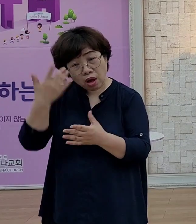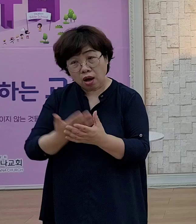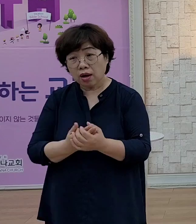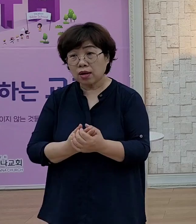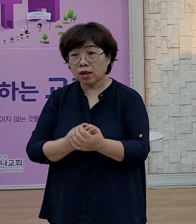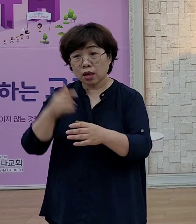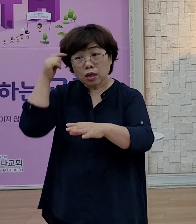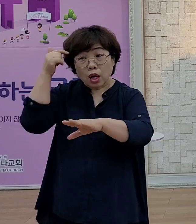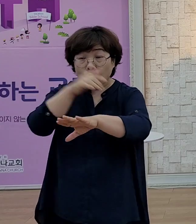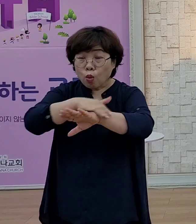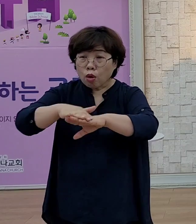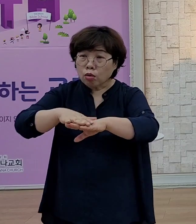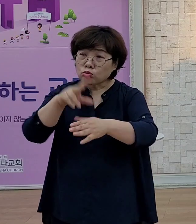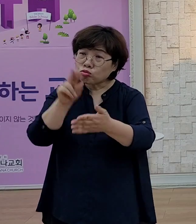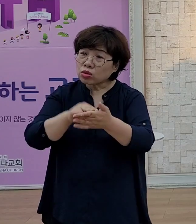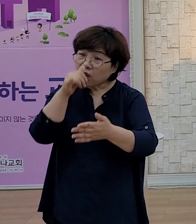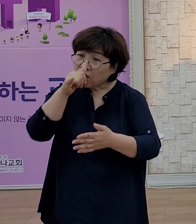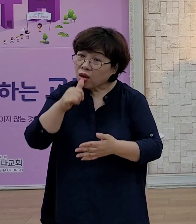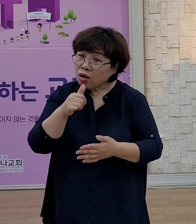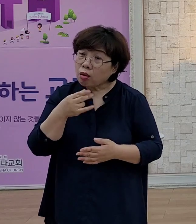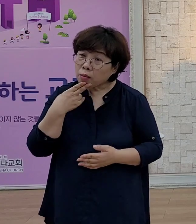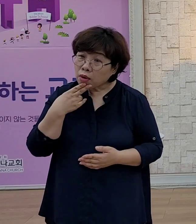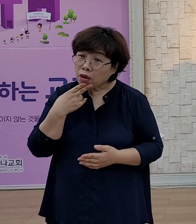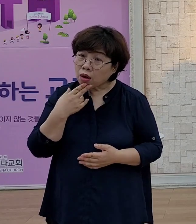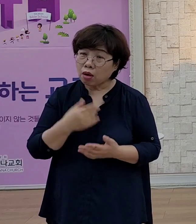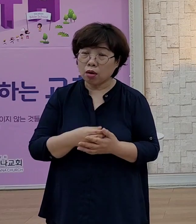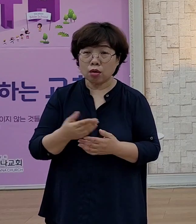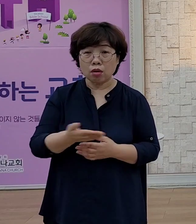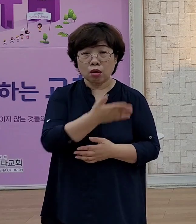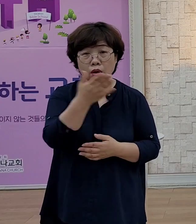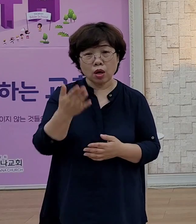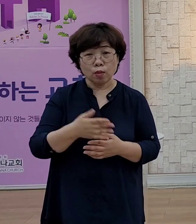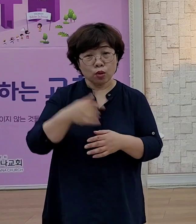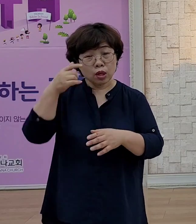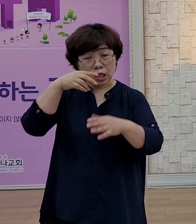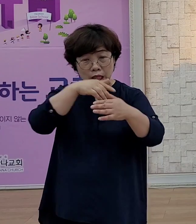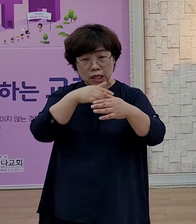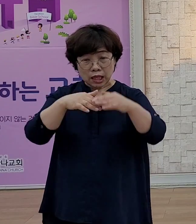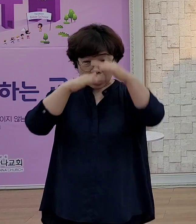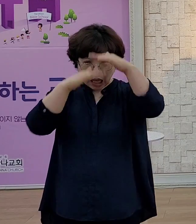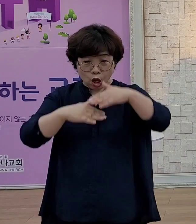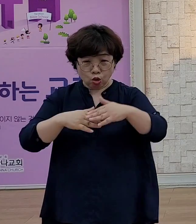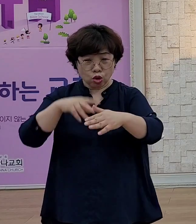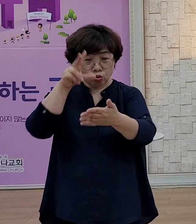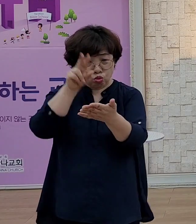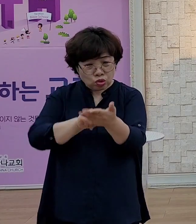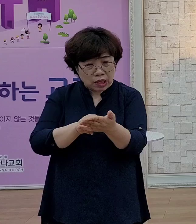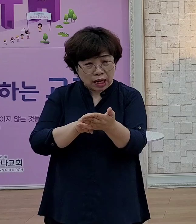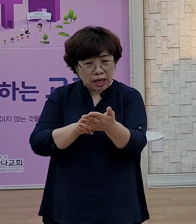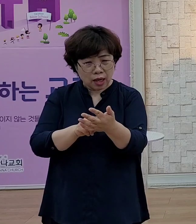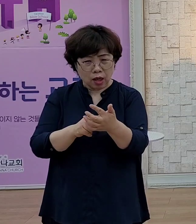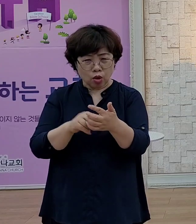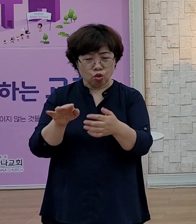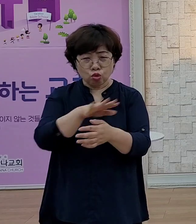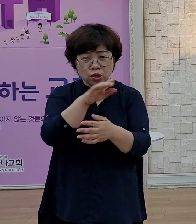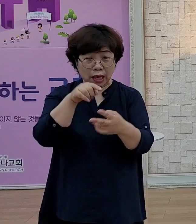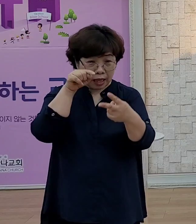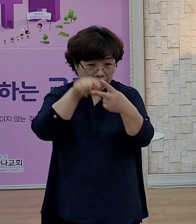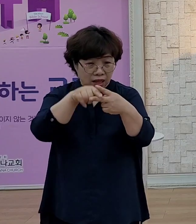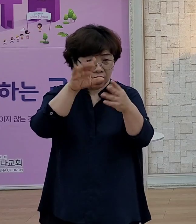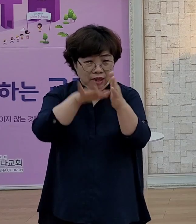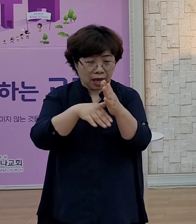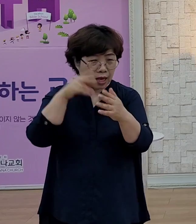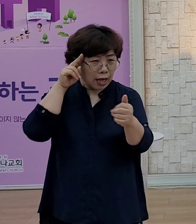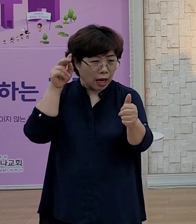계획에서 뭐가 문제입니까? 이걸 여러분들이 지금 볼 수 있어야 오늘 이 야고보가 하고자 하는 이야기가 뭔지를 알 수 있는